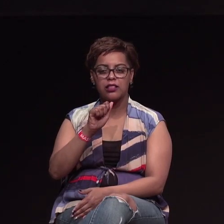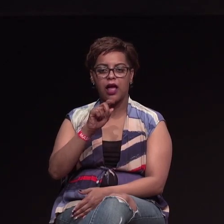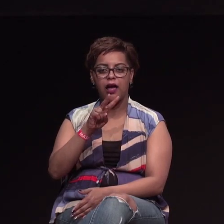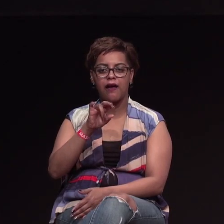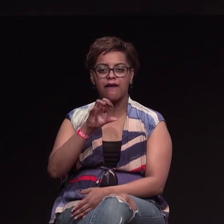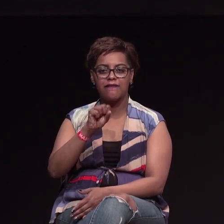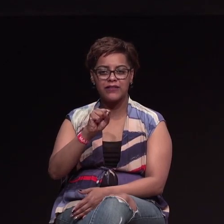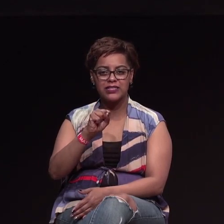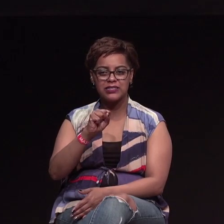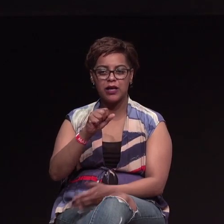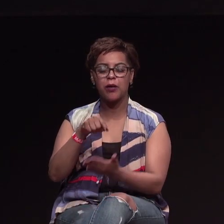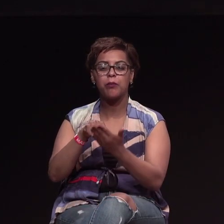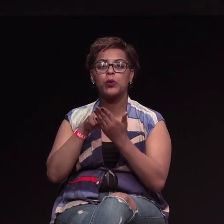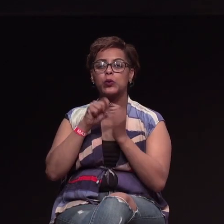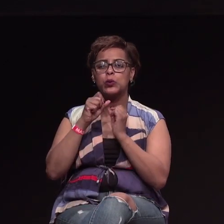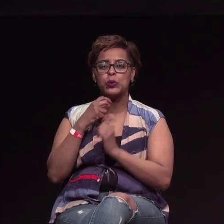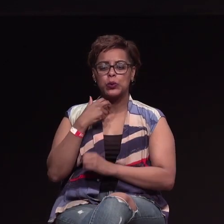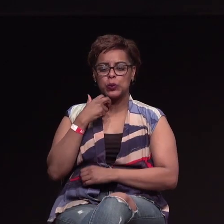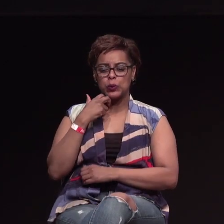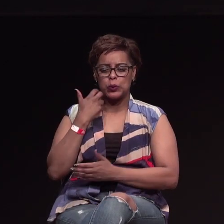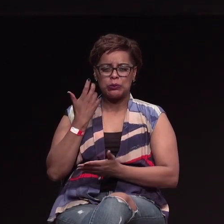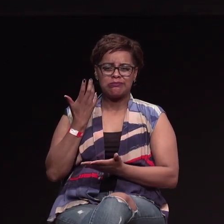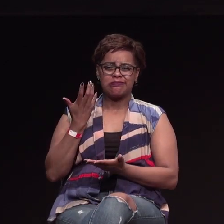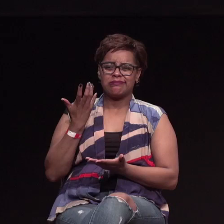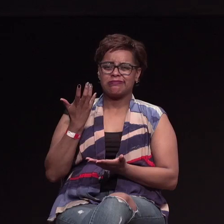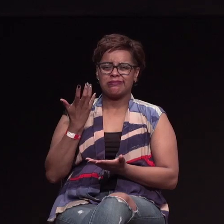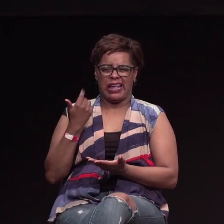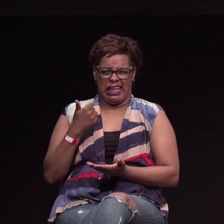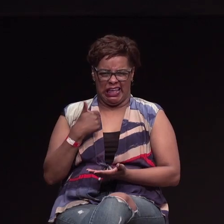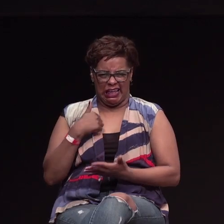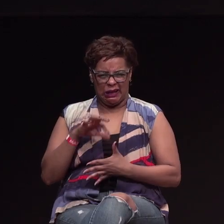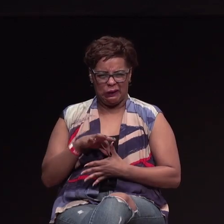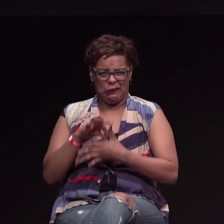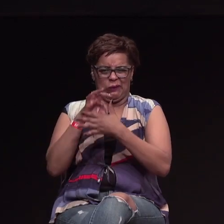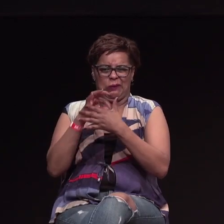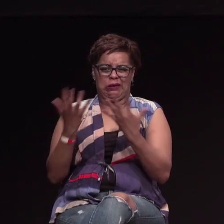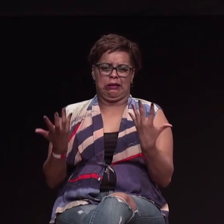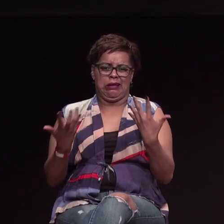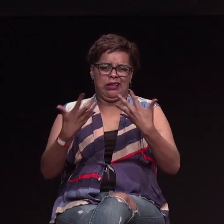ser apontada como ícone da